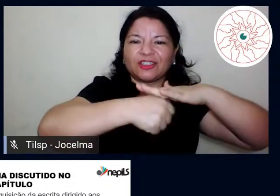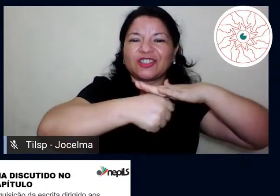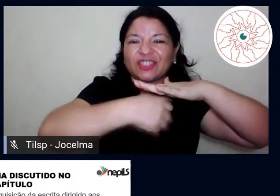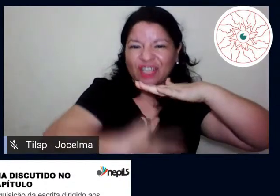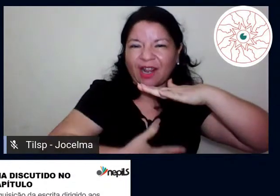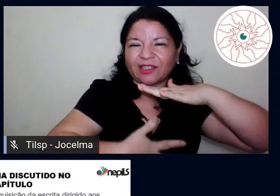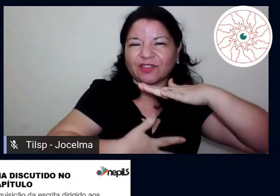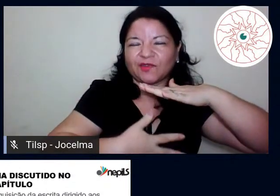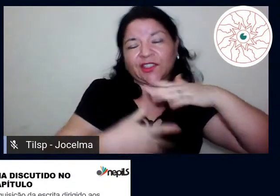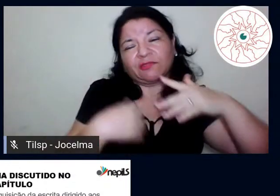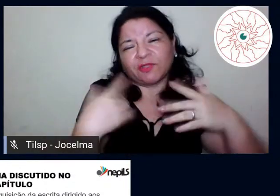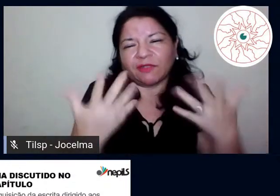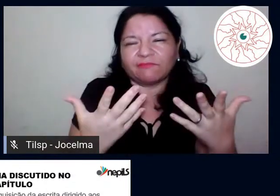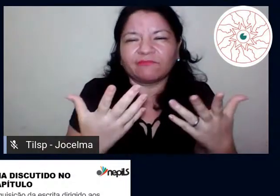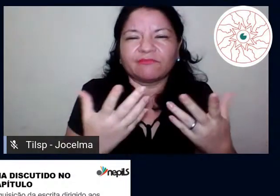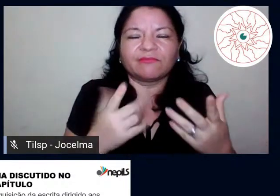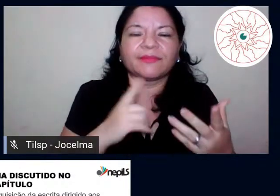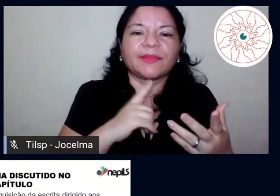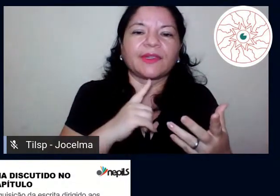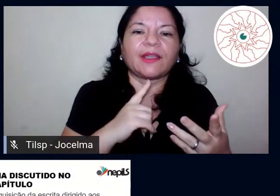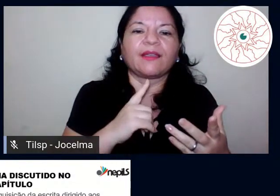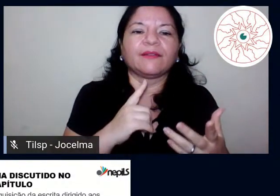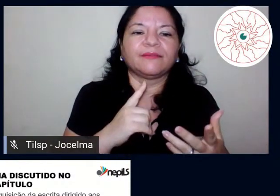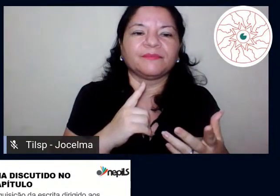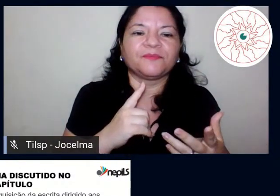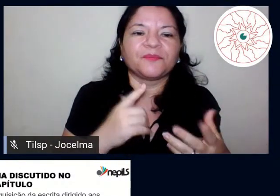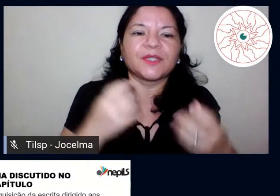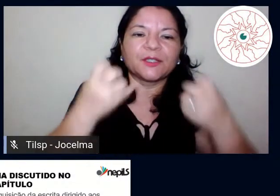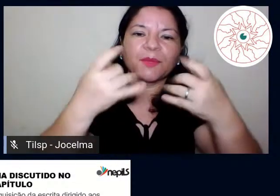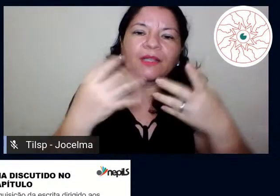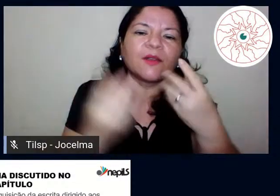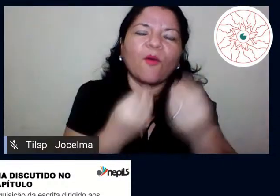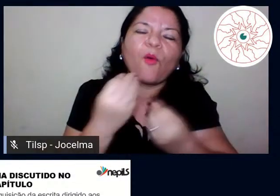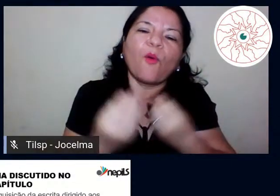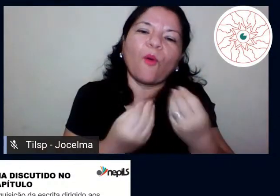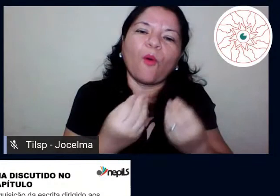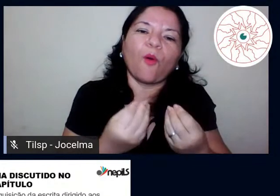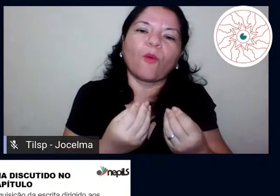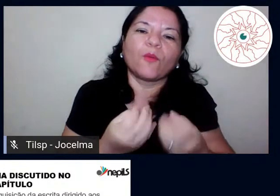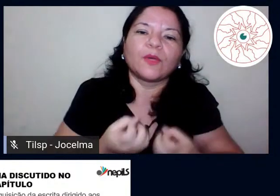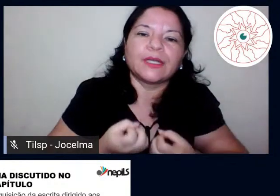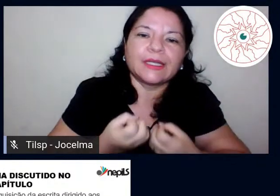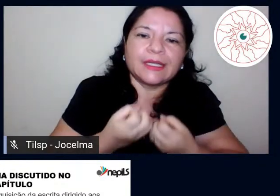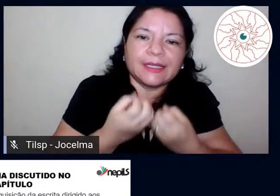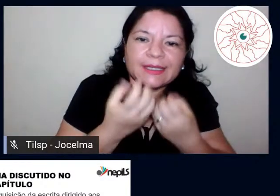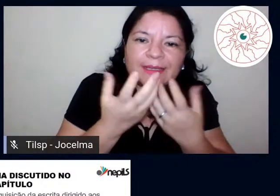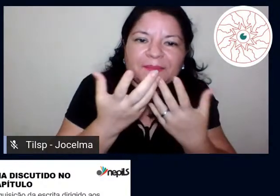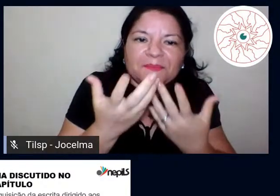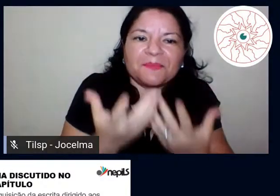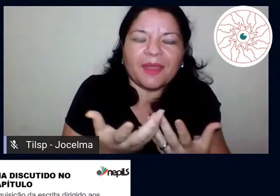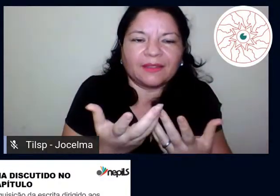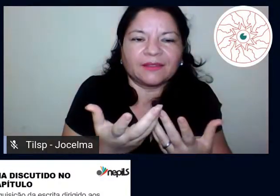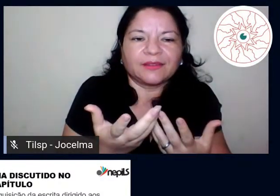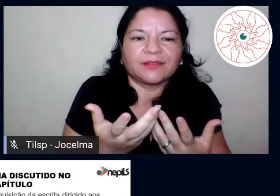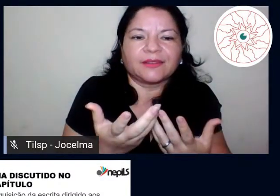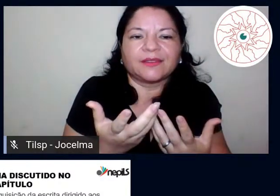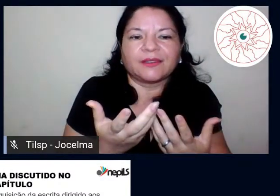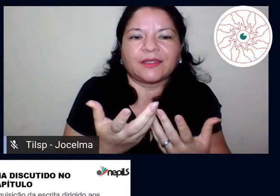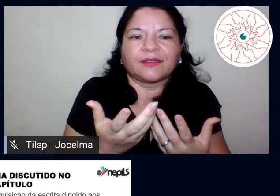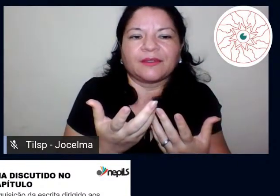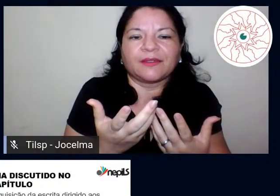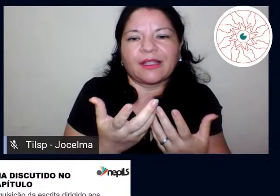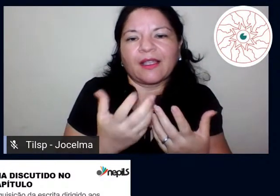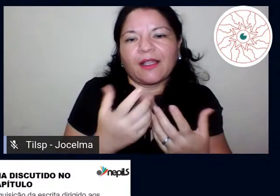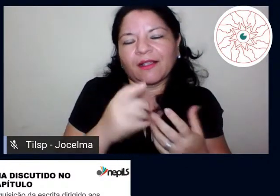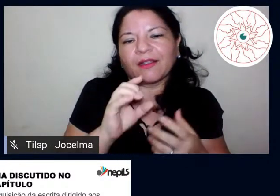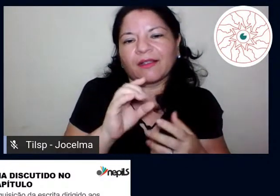sistema inteiramente psíquico que se manifesta, ou seja, se exterioriza para além da mente humana,